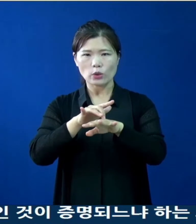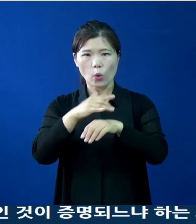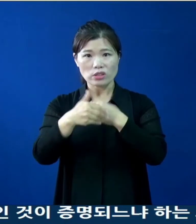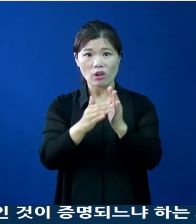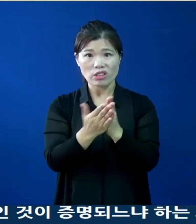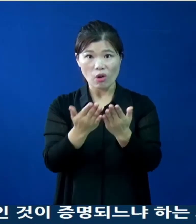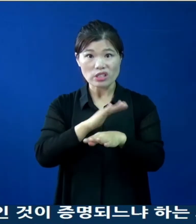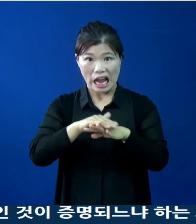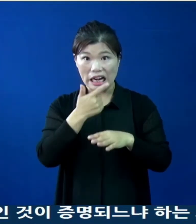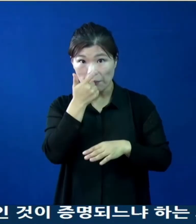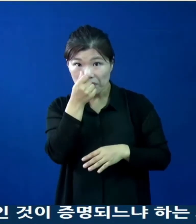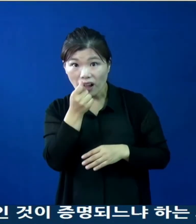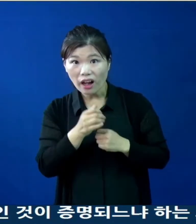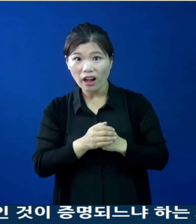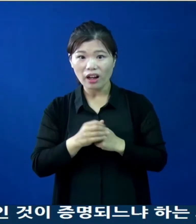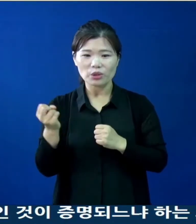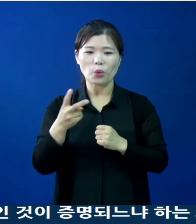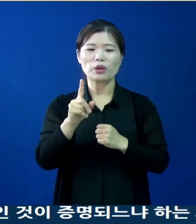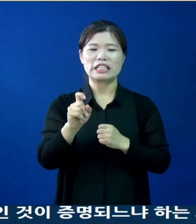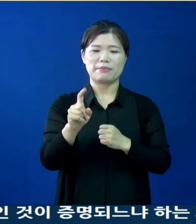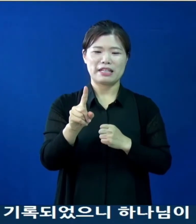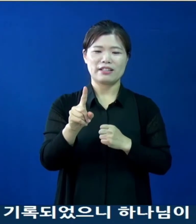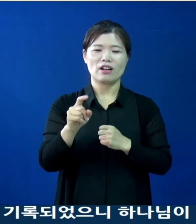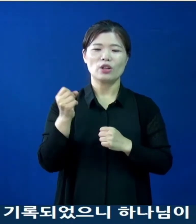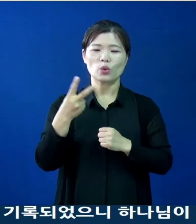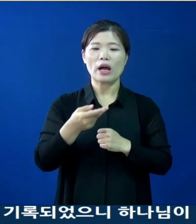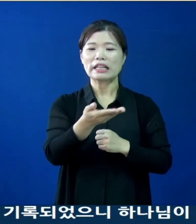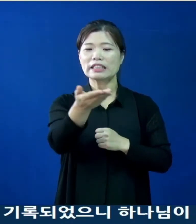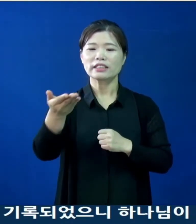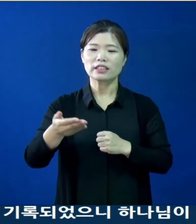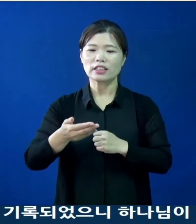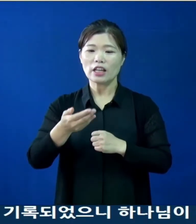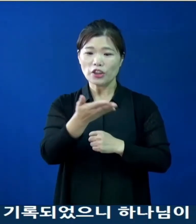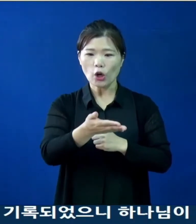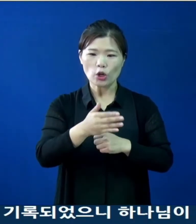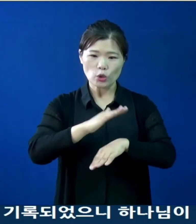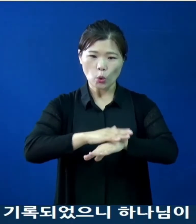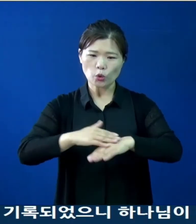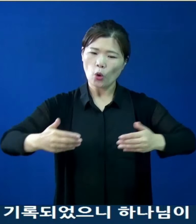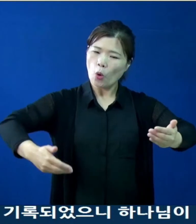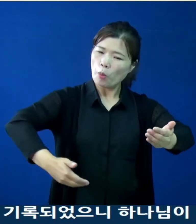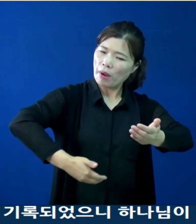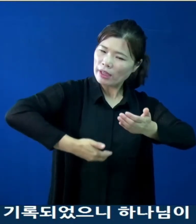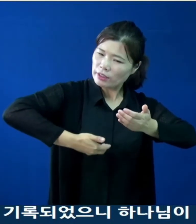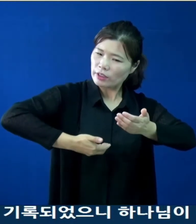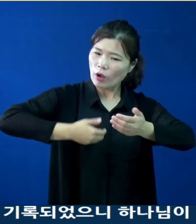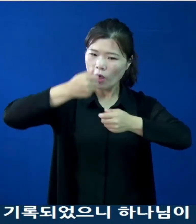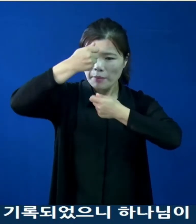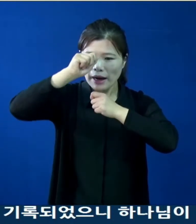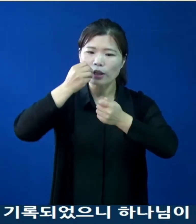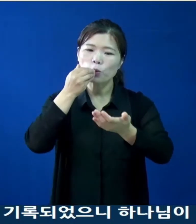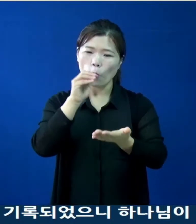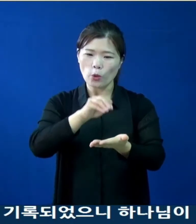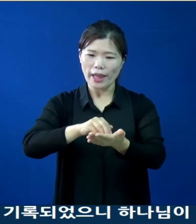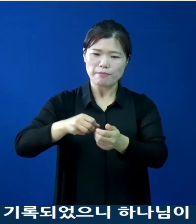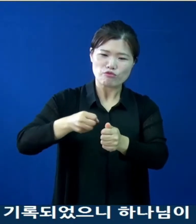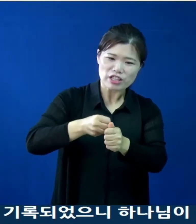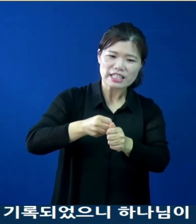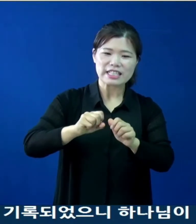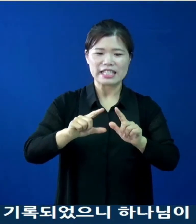잘합니다. 11절 또한 그들이 손으로 너를 받들어 내 발이 돌에 부딪히지 않게